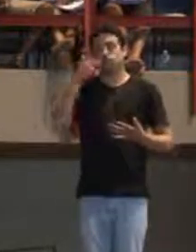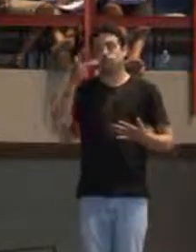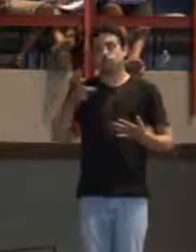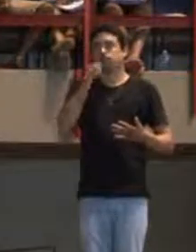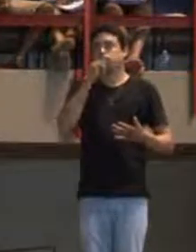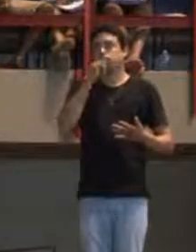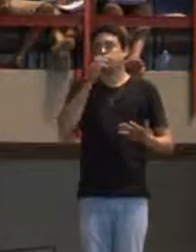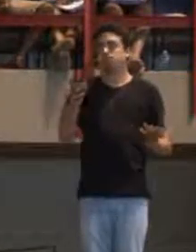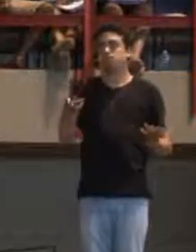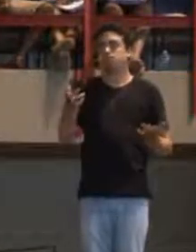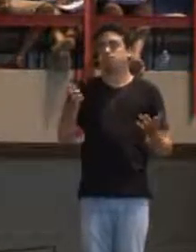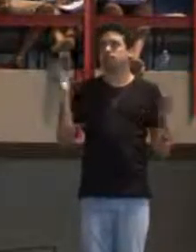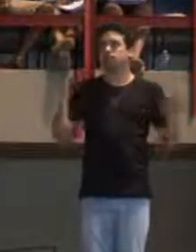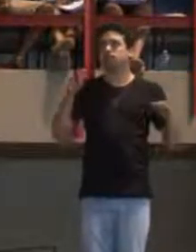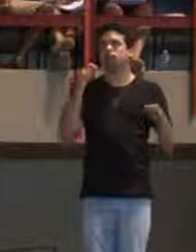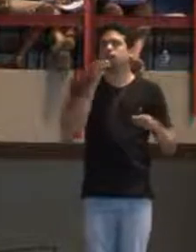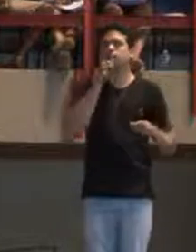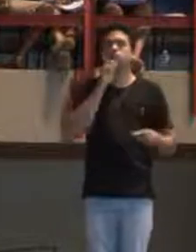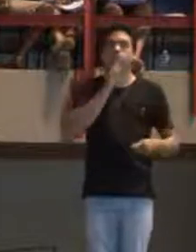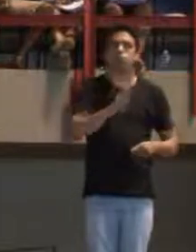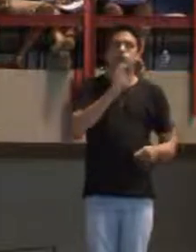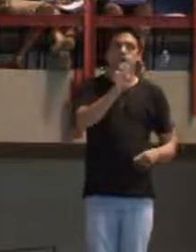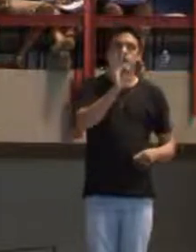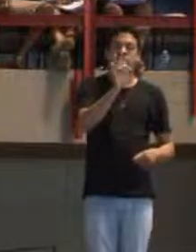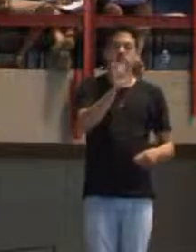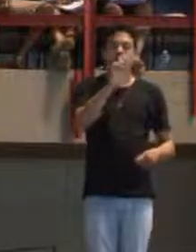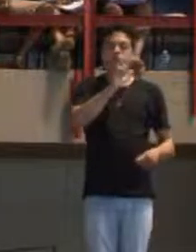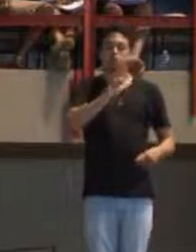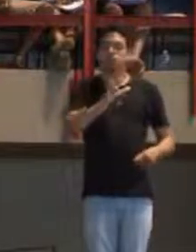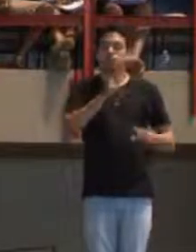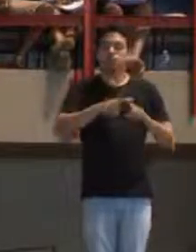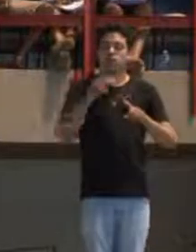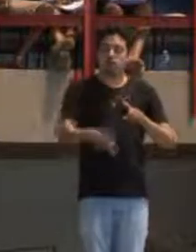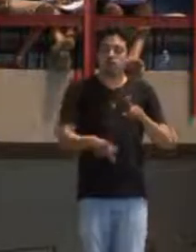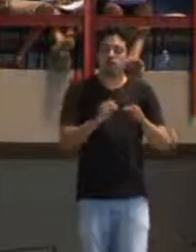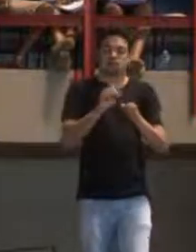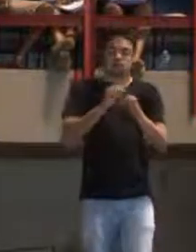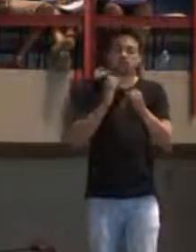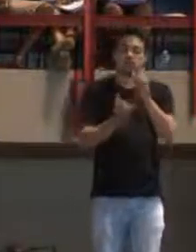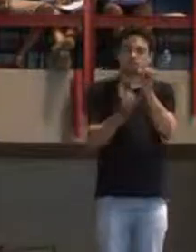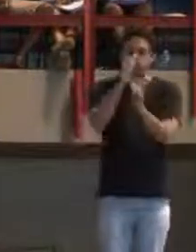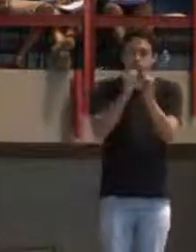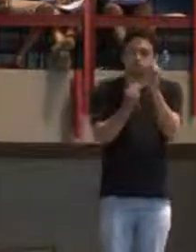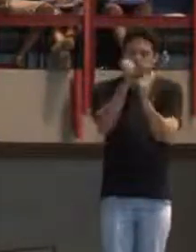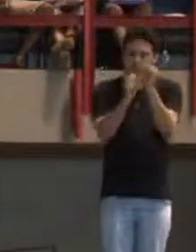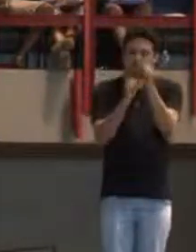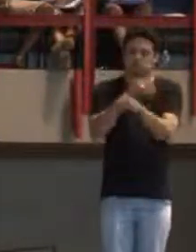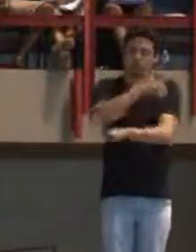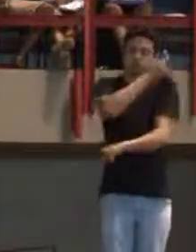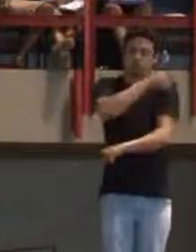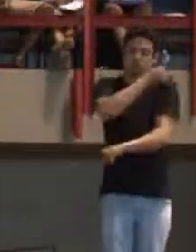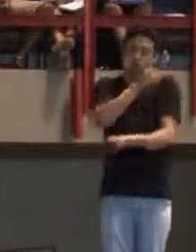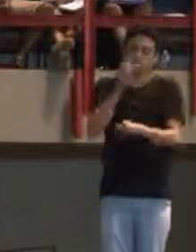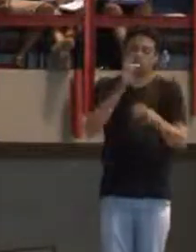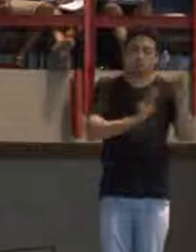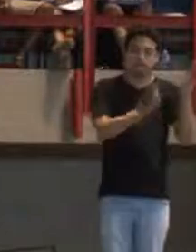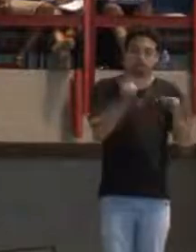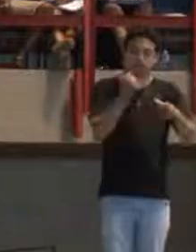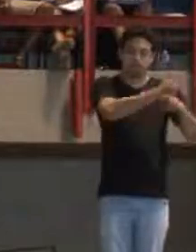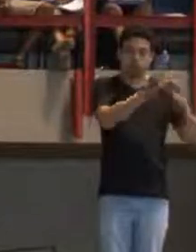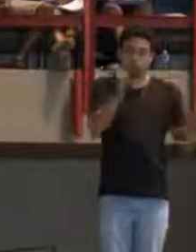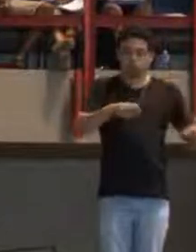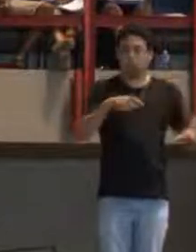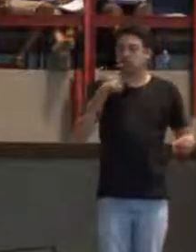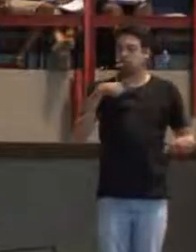professor, mas não podia ser o etanol? A gente produz tanto etanol aqui no Brasil, não dá para o etanol substituir o petróleo? Não dá,